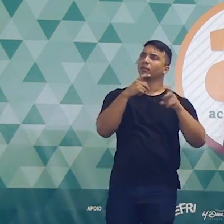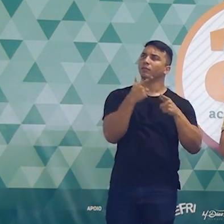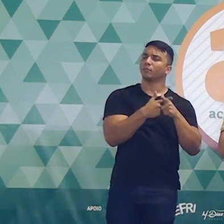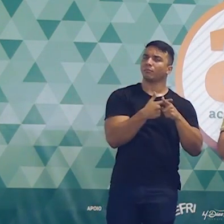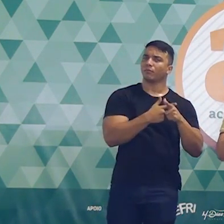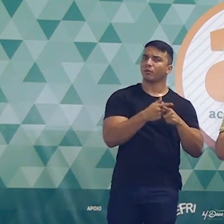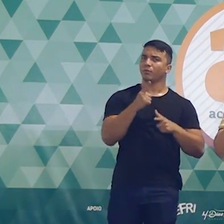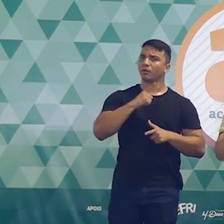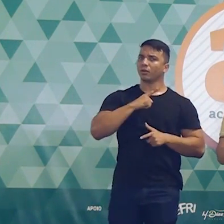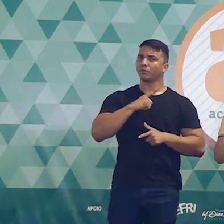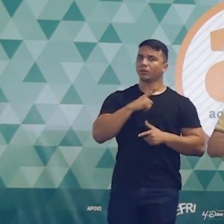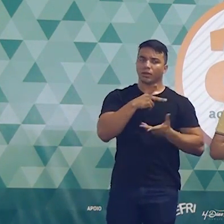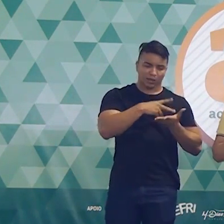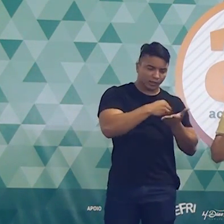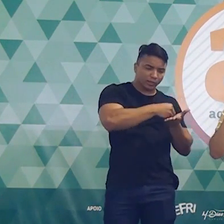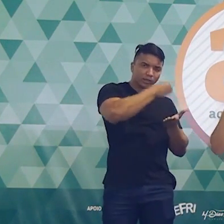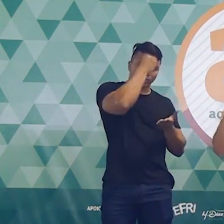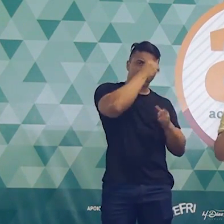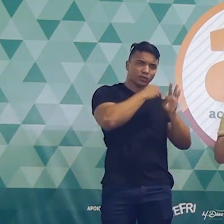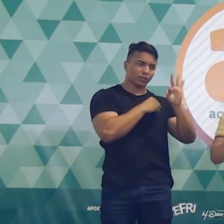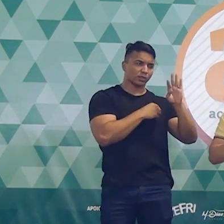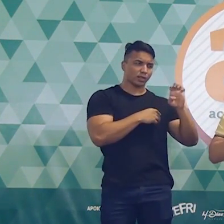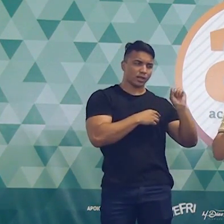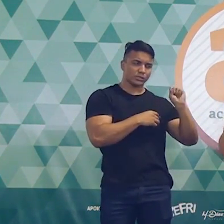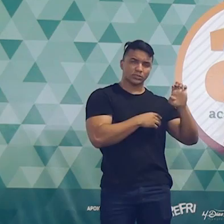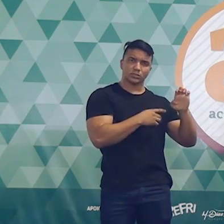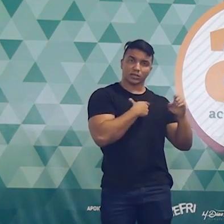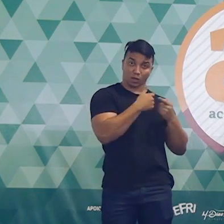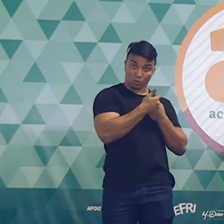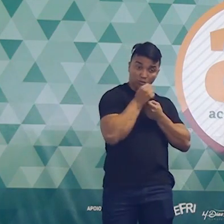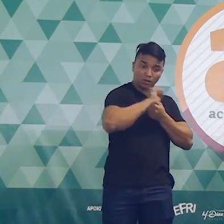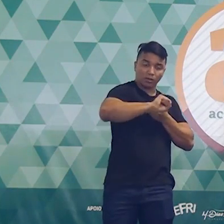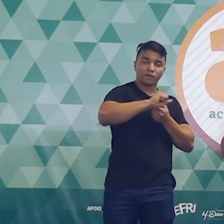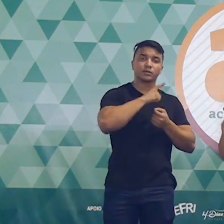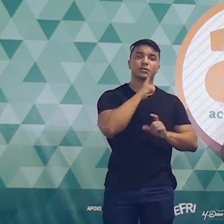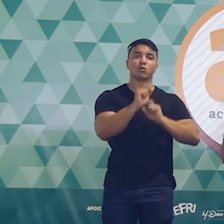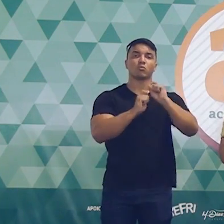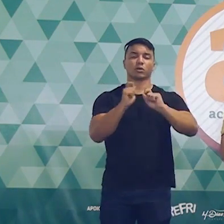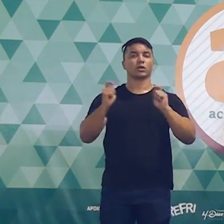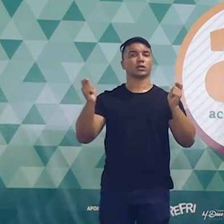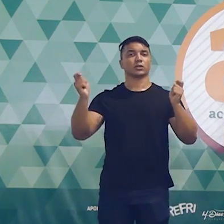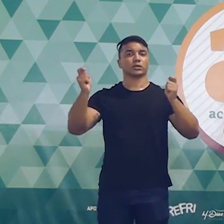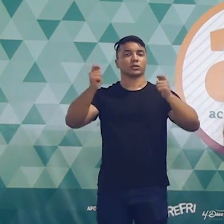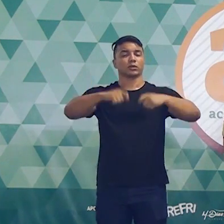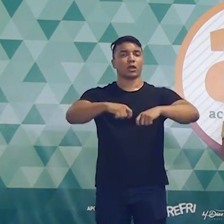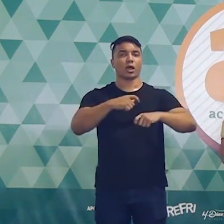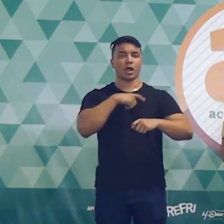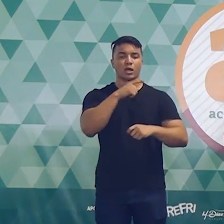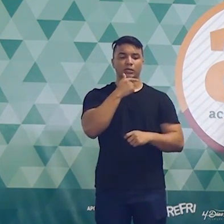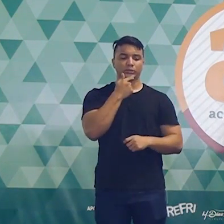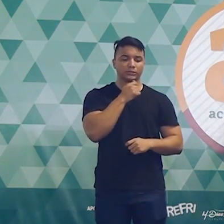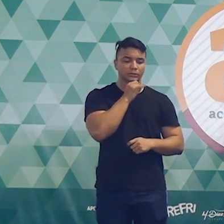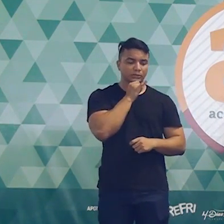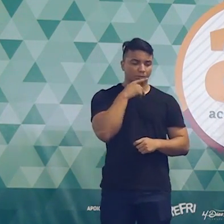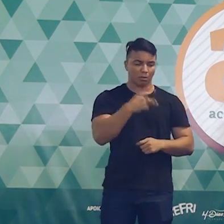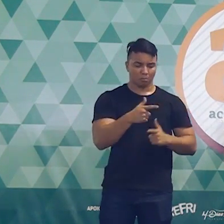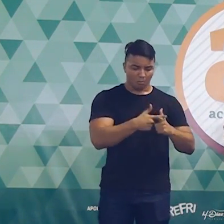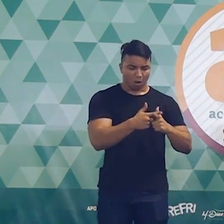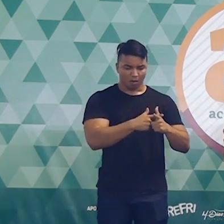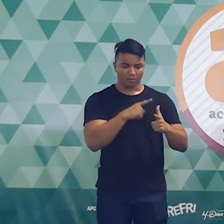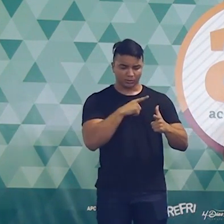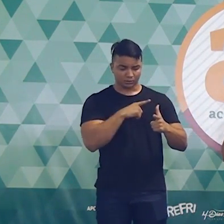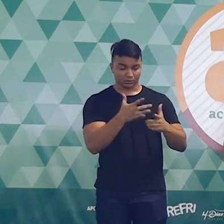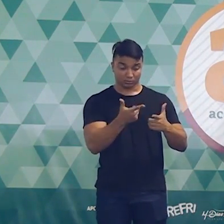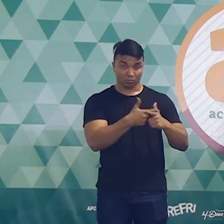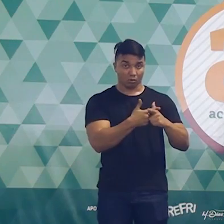aqui, a minha tese, a minha defesa vai ser o seguinte: se esse problema existe, porque os